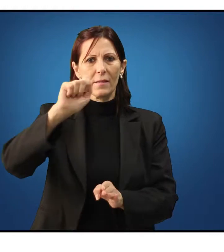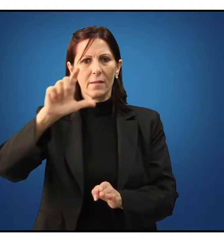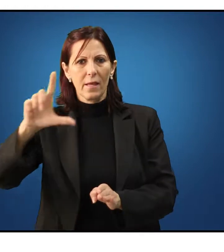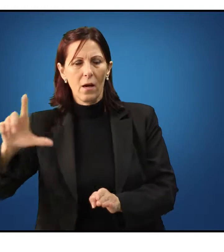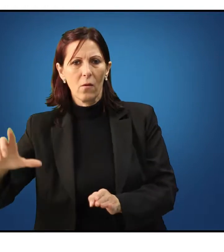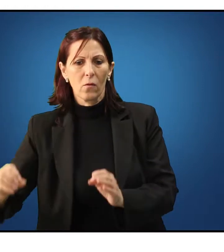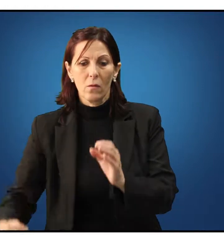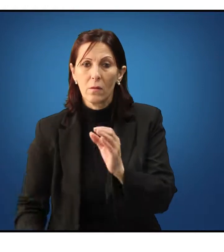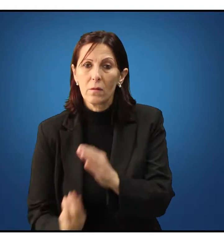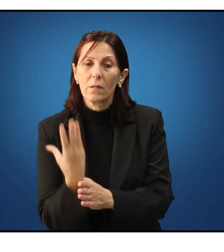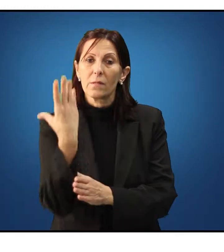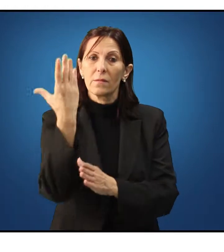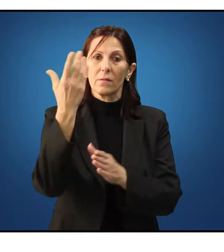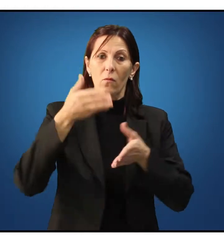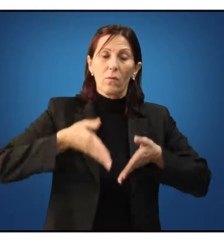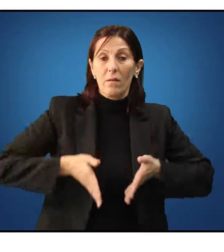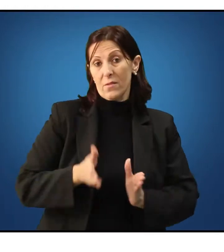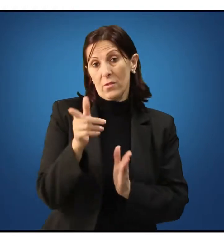Renascimento.